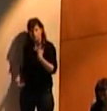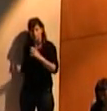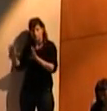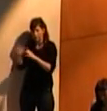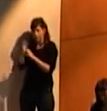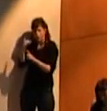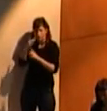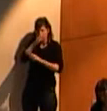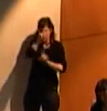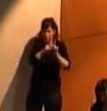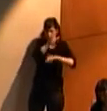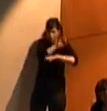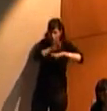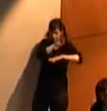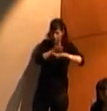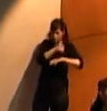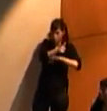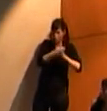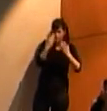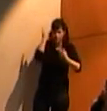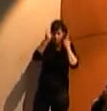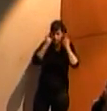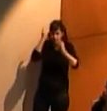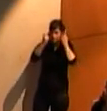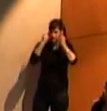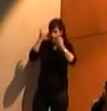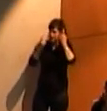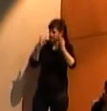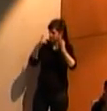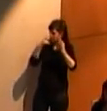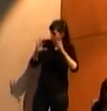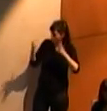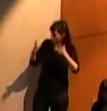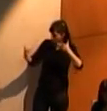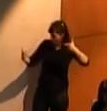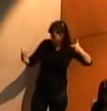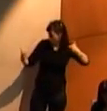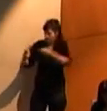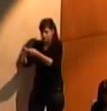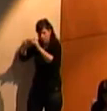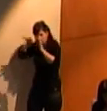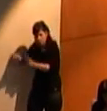les architectes ont vraiment intégré une réflexion sur ces singularités, en fait.